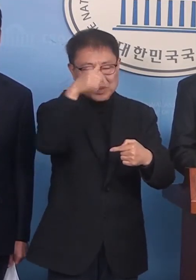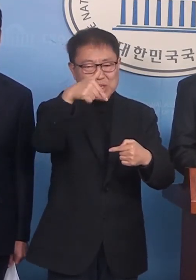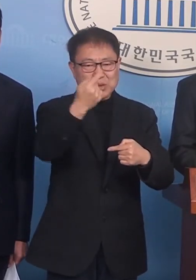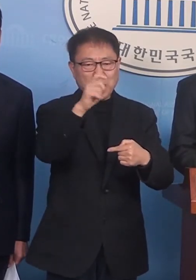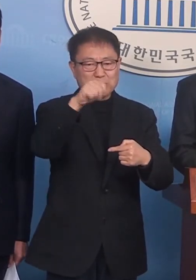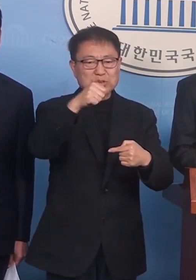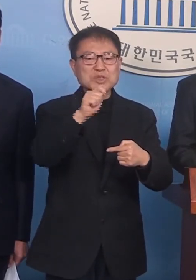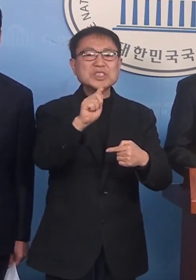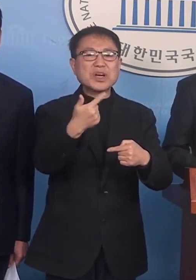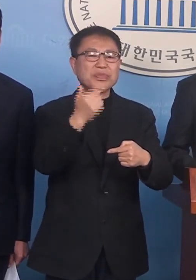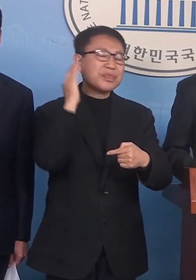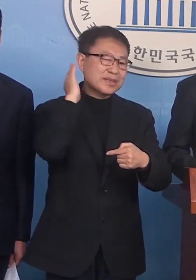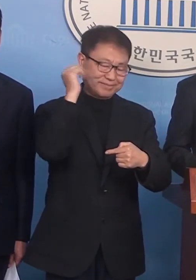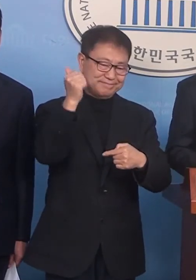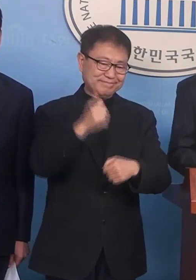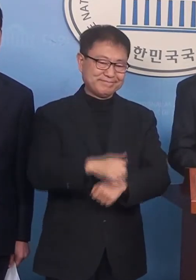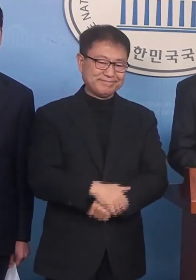대통령입니다.